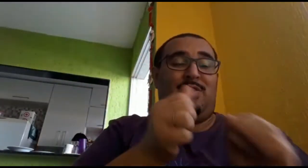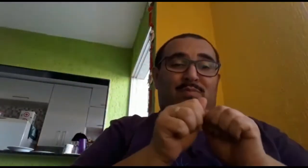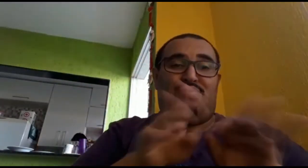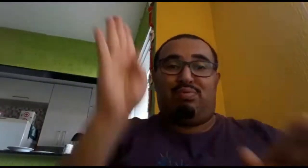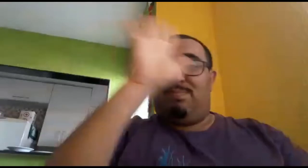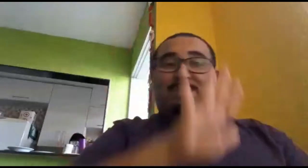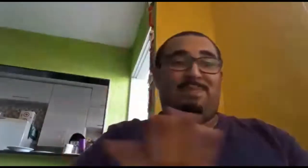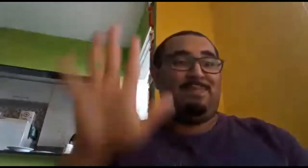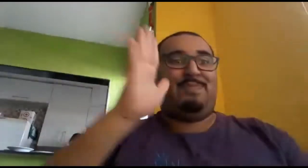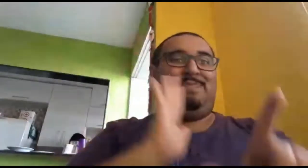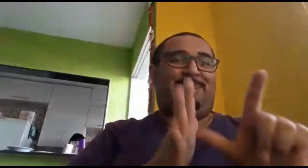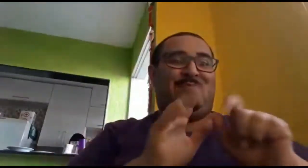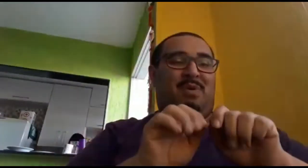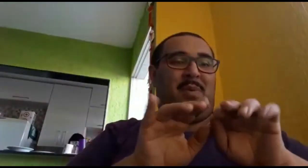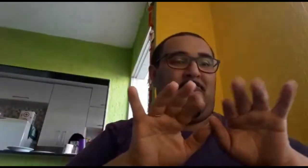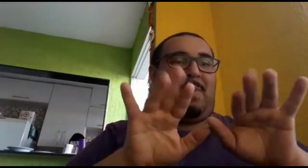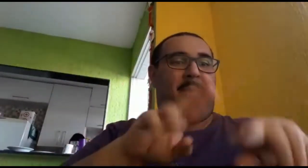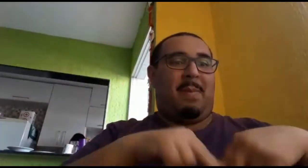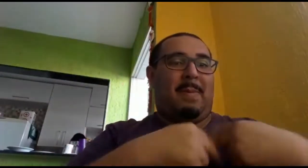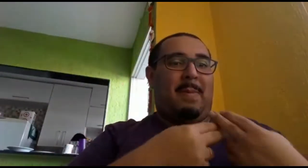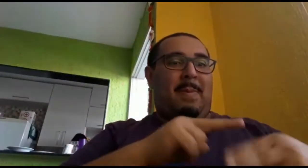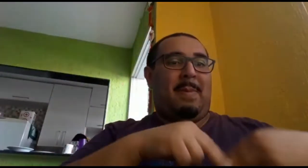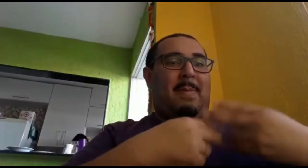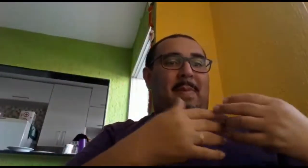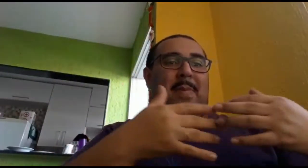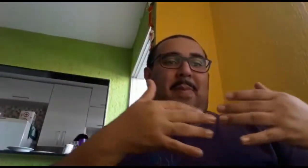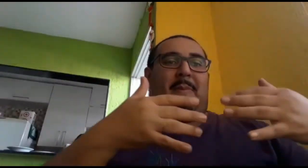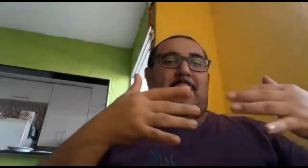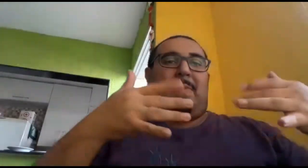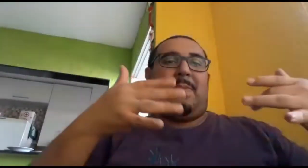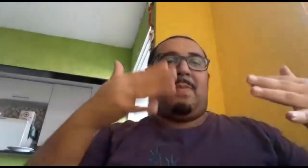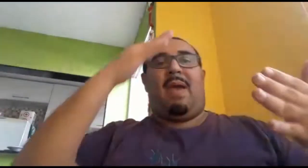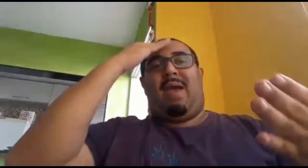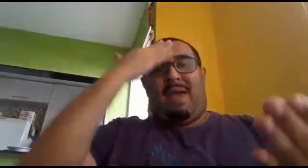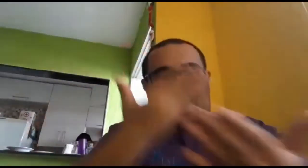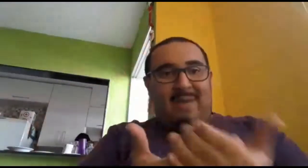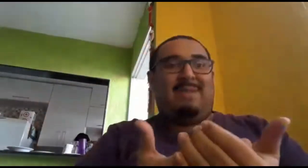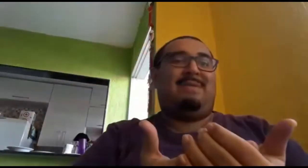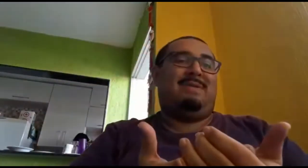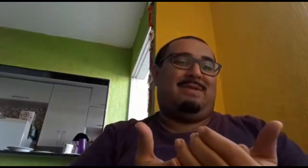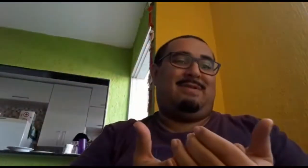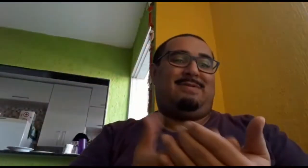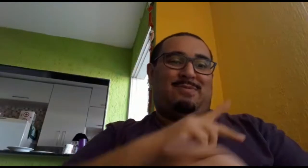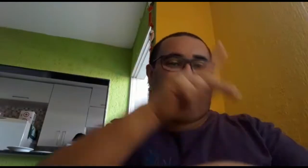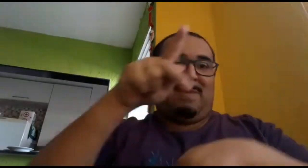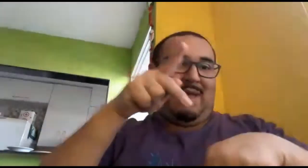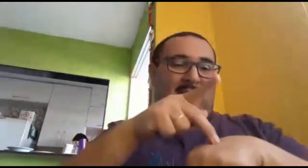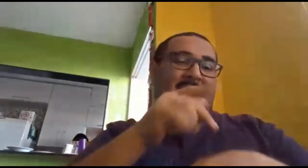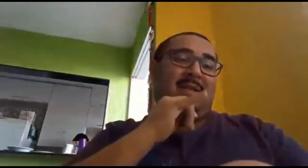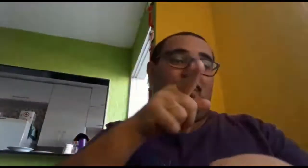recompensa para quem tiver informações sobre os assassinos do policial. E para terminar, a Copa do Mundo